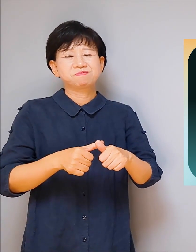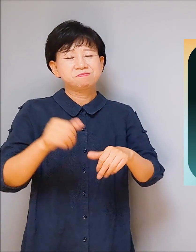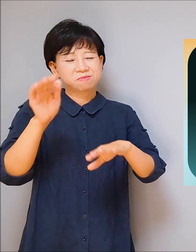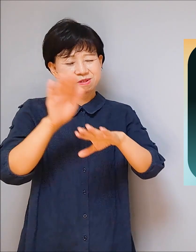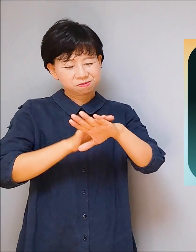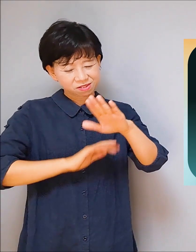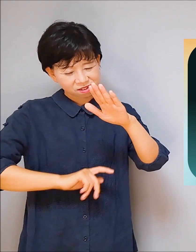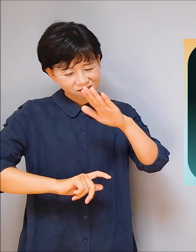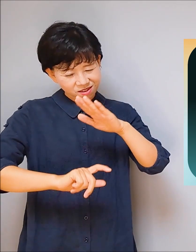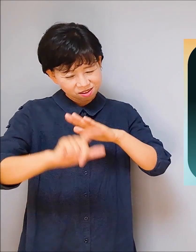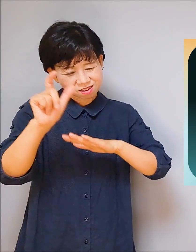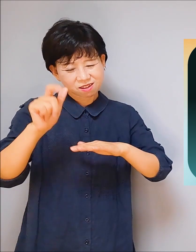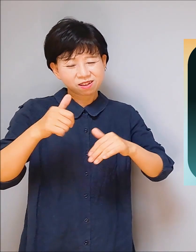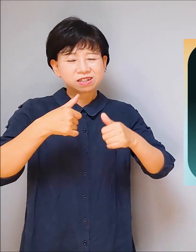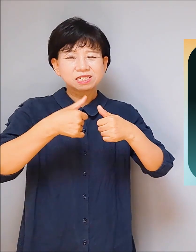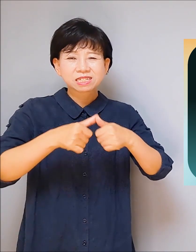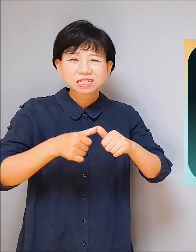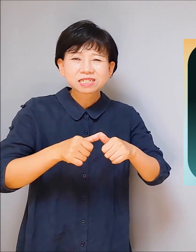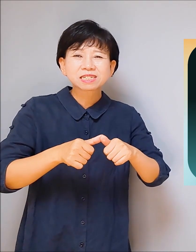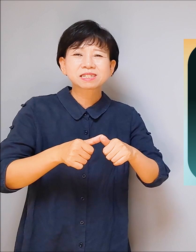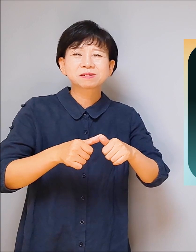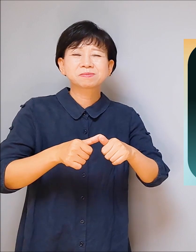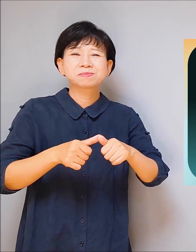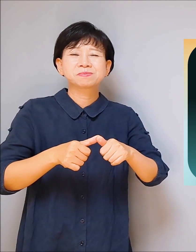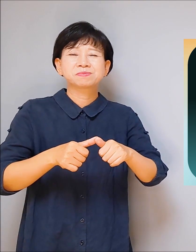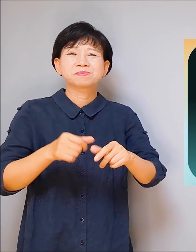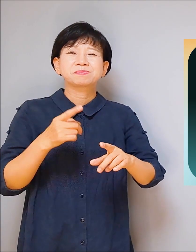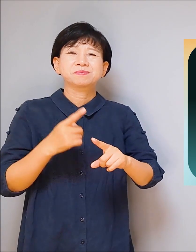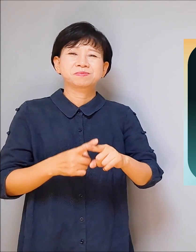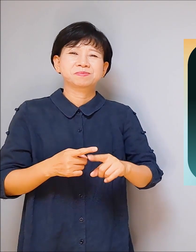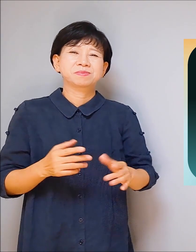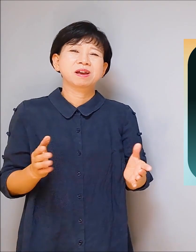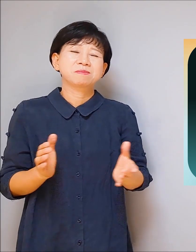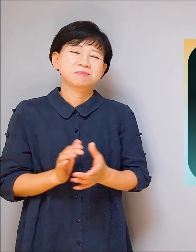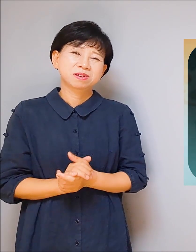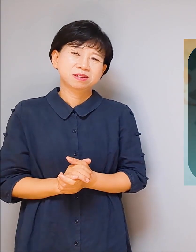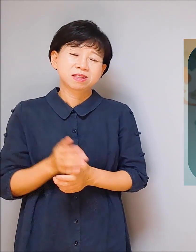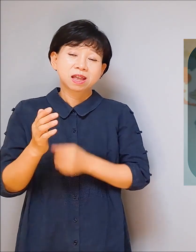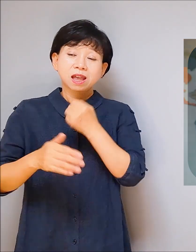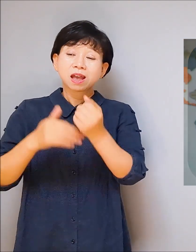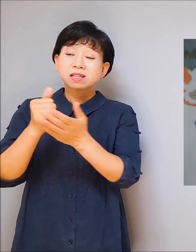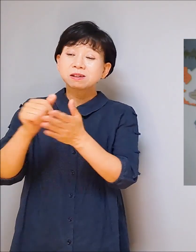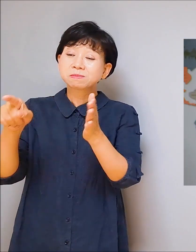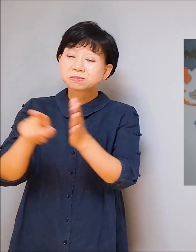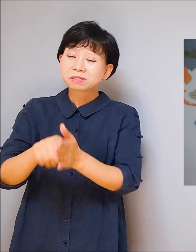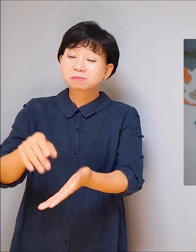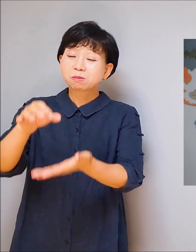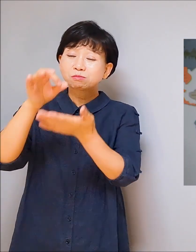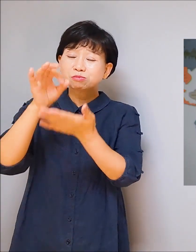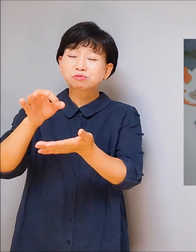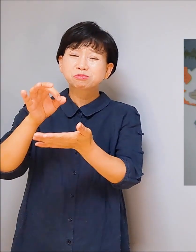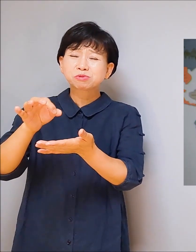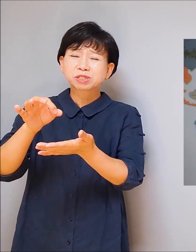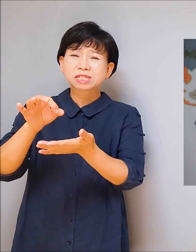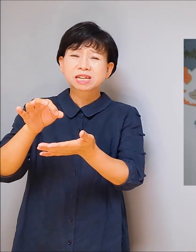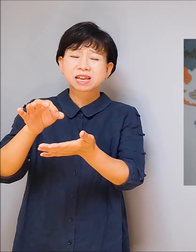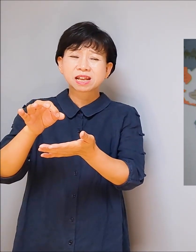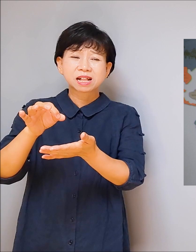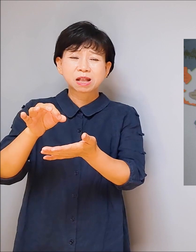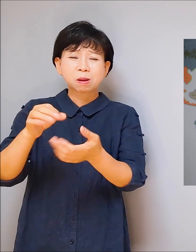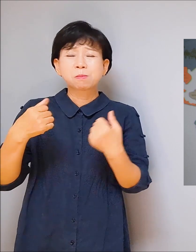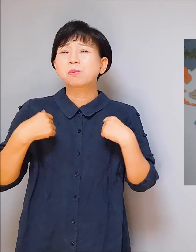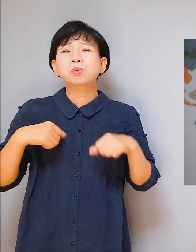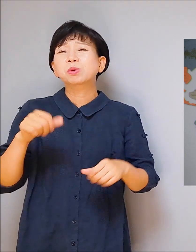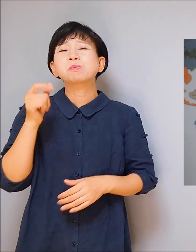새도록 야곱과 씨름하다가 아멘. 하나님을 믿지만 물질도 버릴 수 없는 거예요. 성도 여러분, 그럼